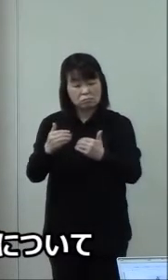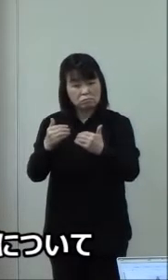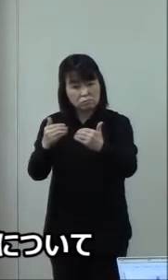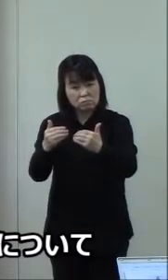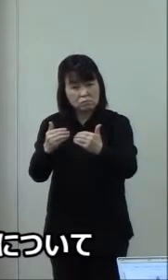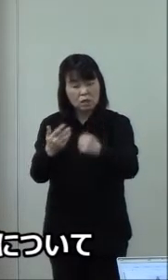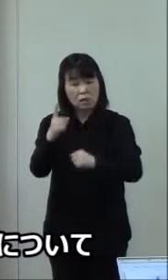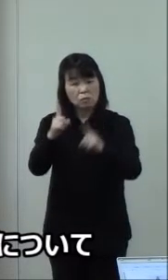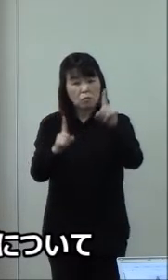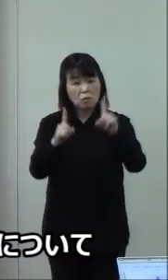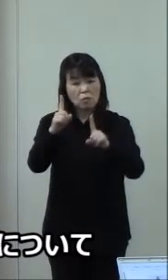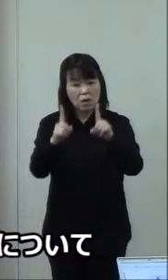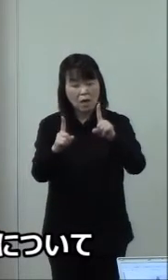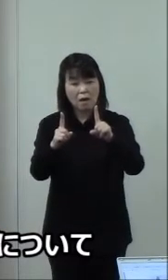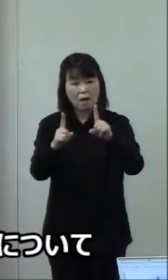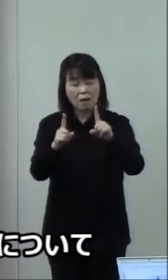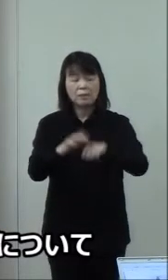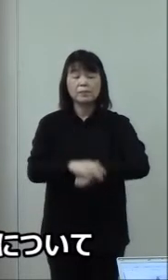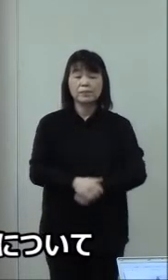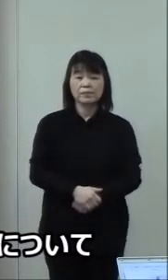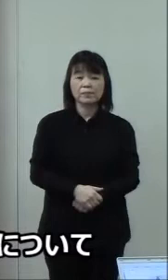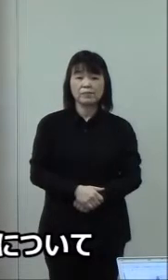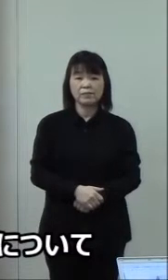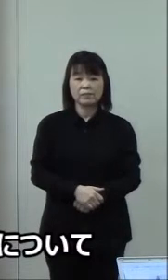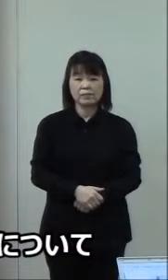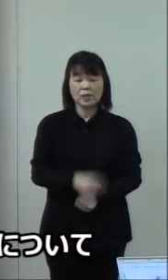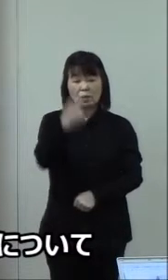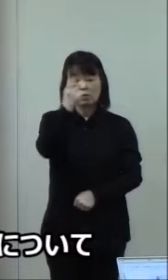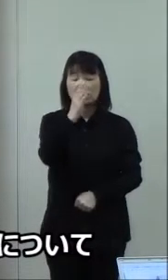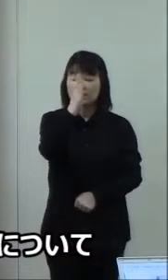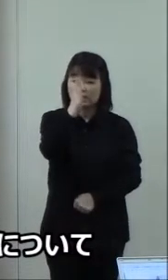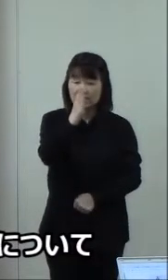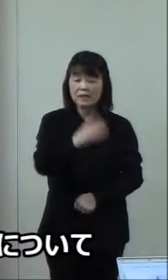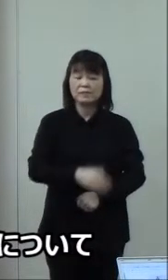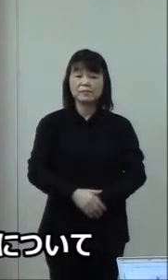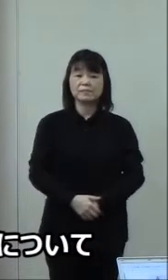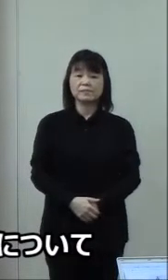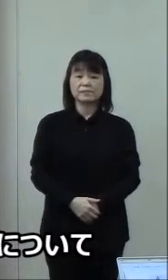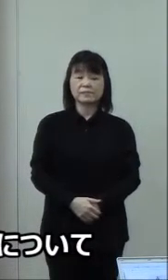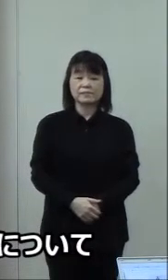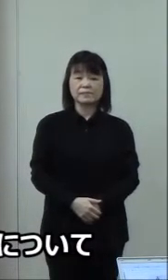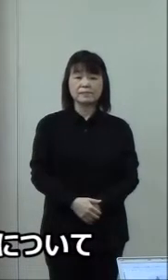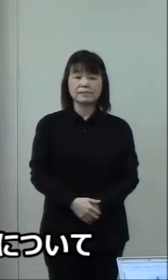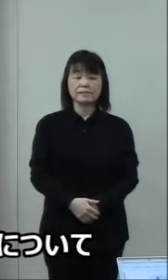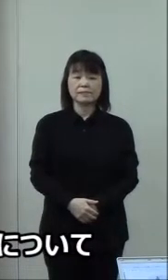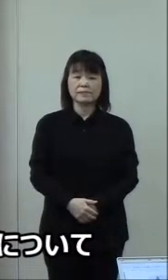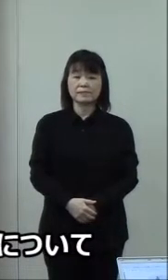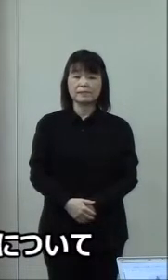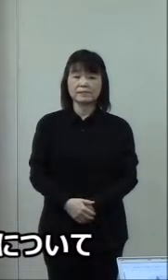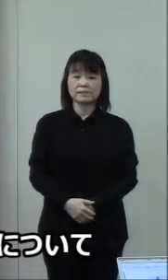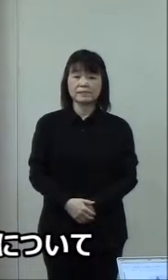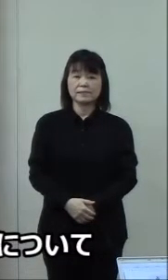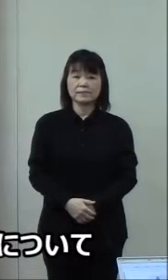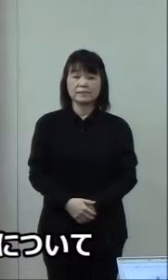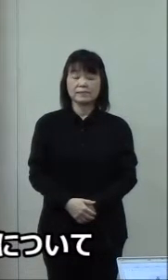点とかもしあれば、お答えいただけたらと思います。よろしくお願いします。 はい、